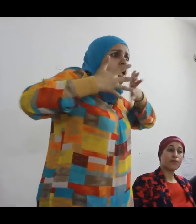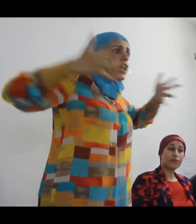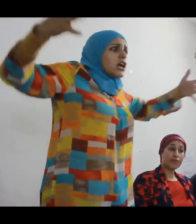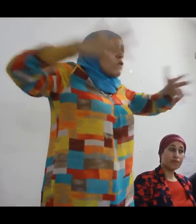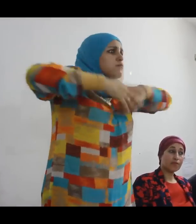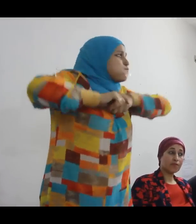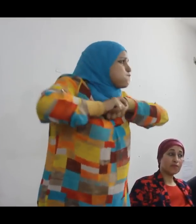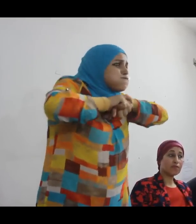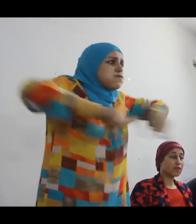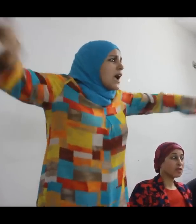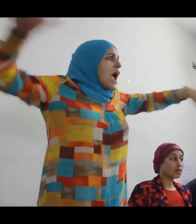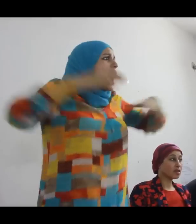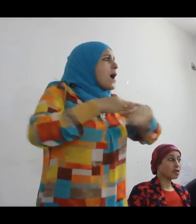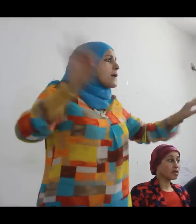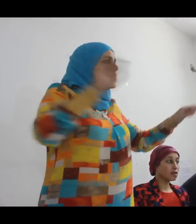لا دي لا عند دي